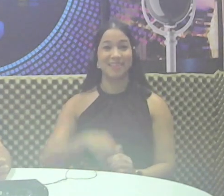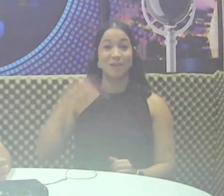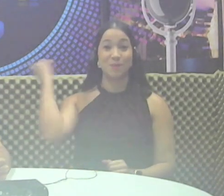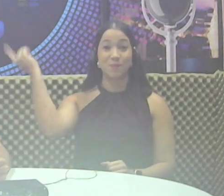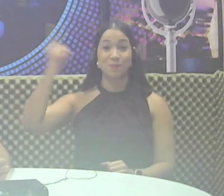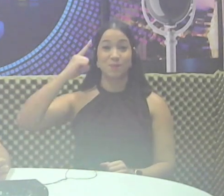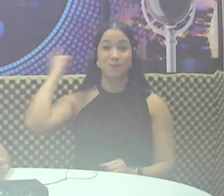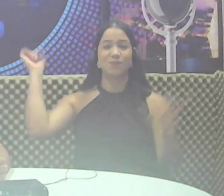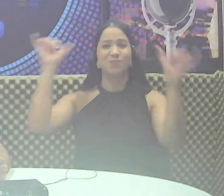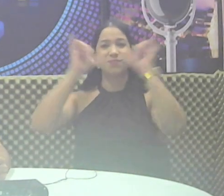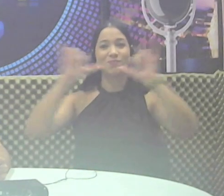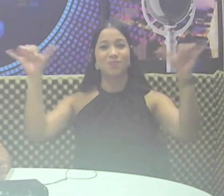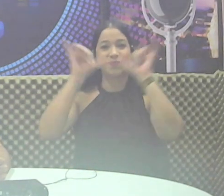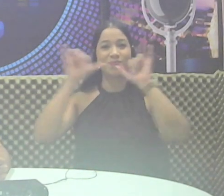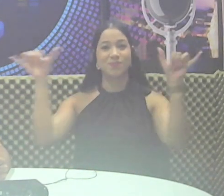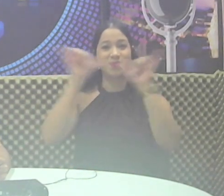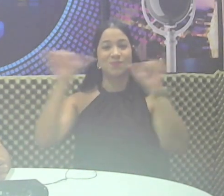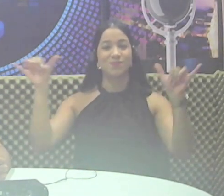Giro de